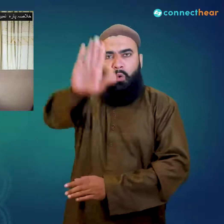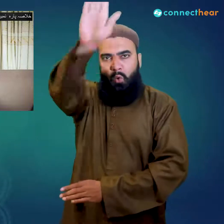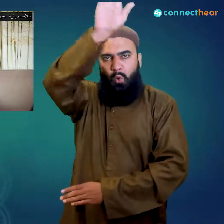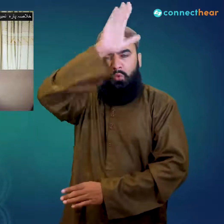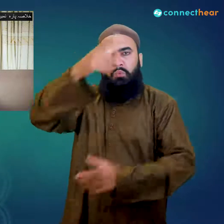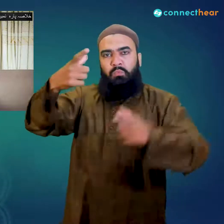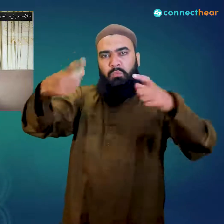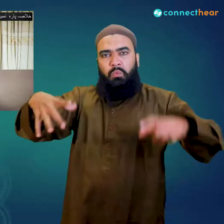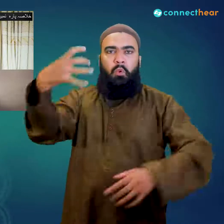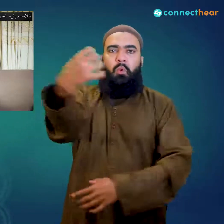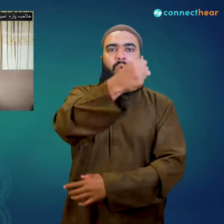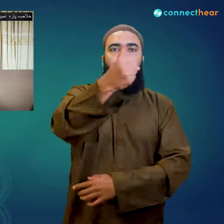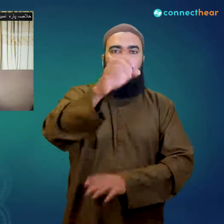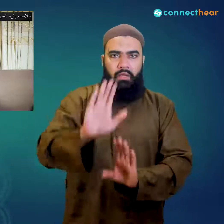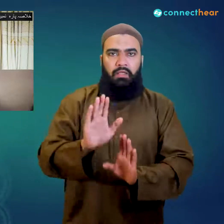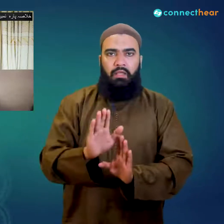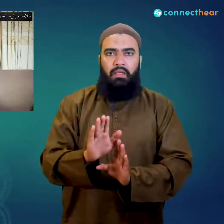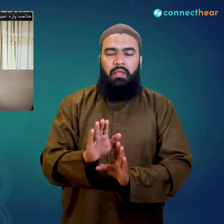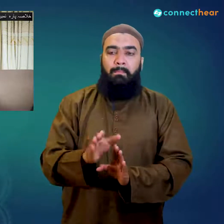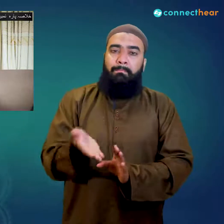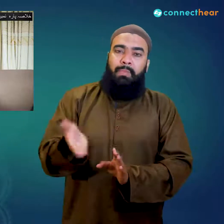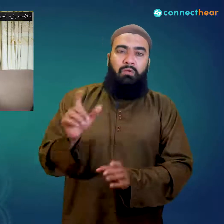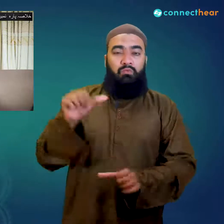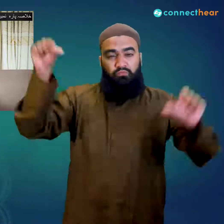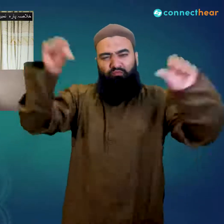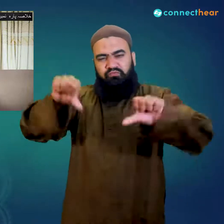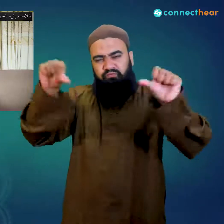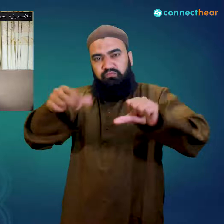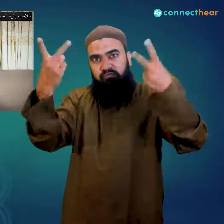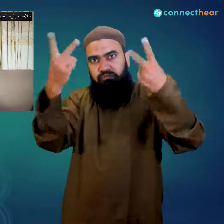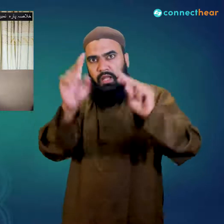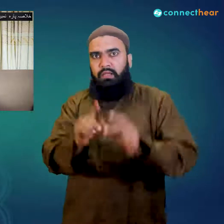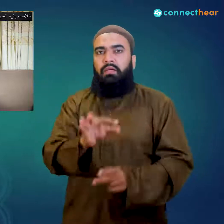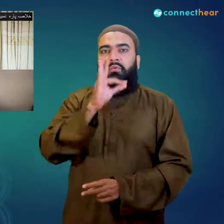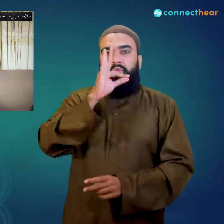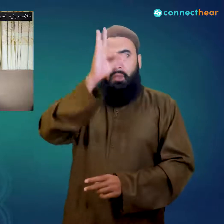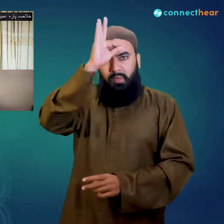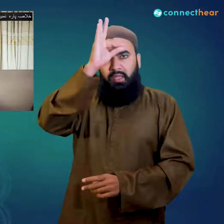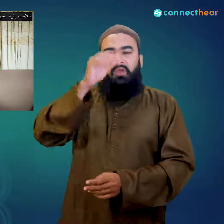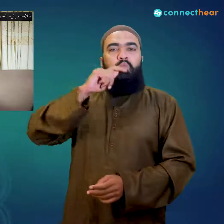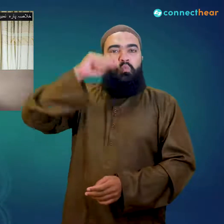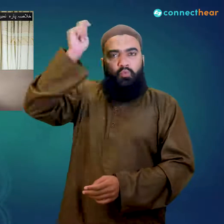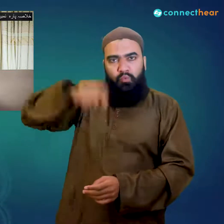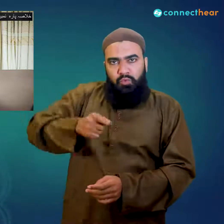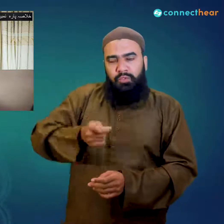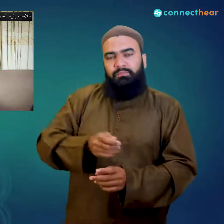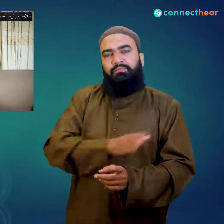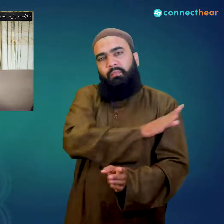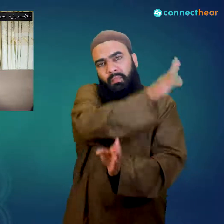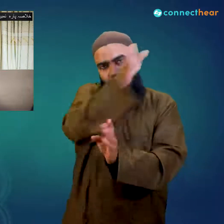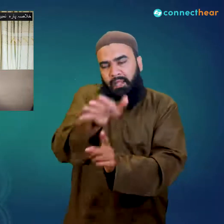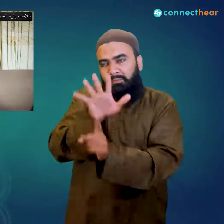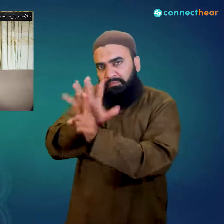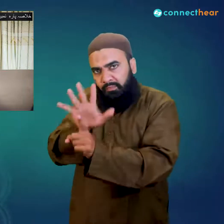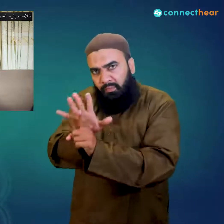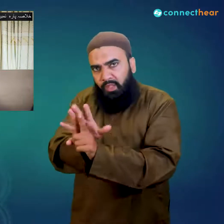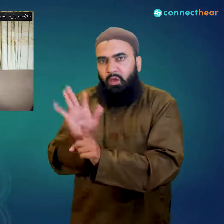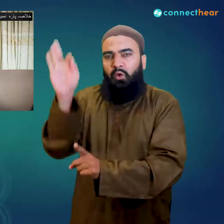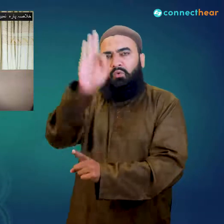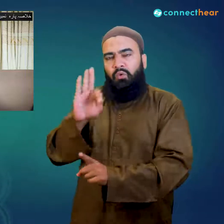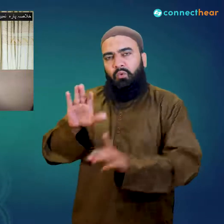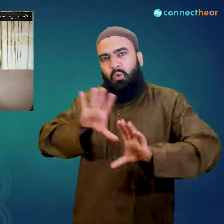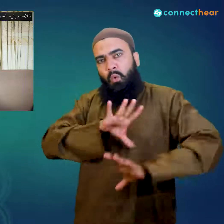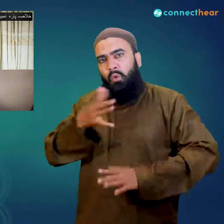کے مظالم سے بھی بنی اسرائیل کو نجات دلائی، اور حضرت موسیٰ علیہ السلام کو ان کے لیے نجات دہندہ بنا کر